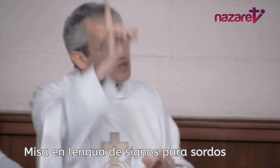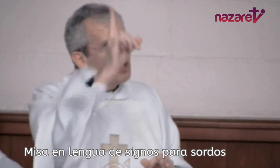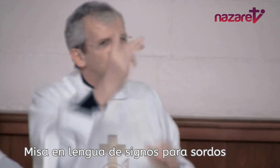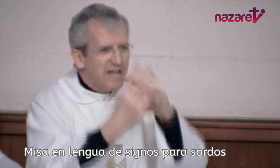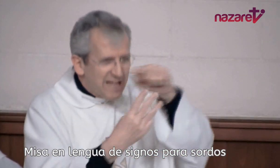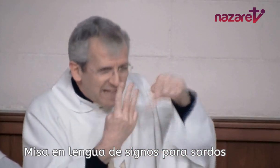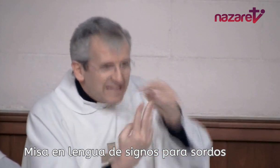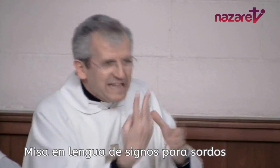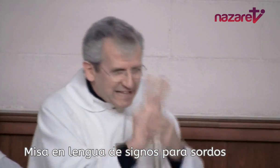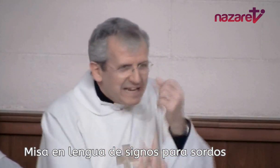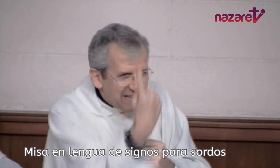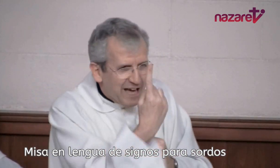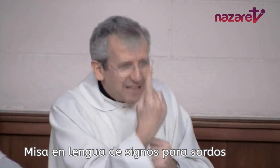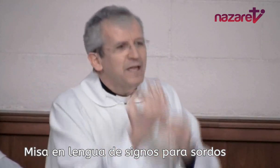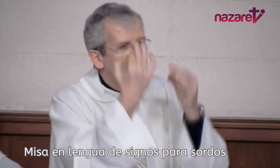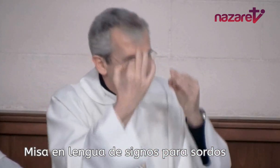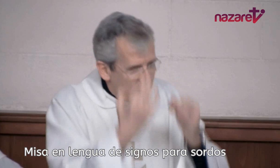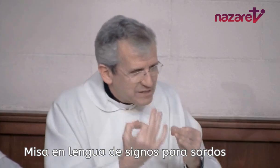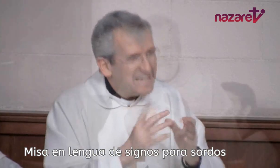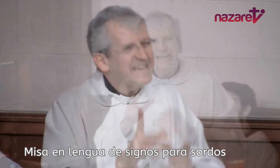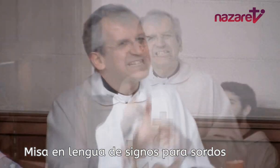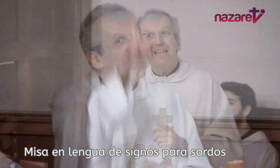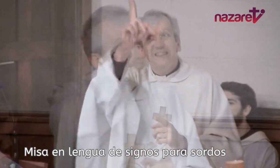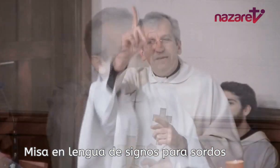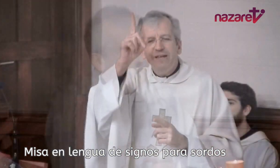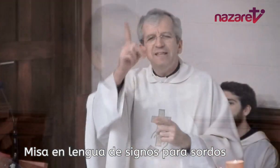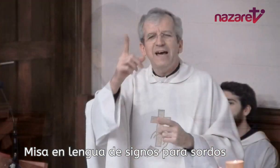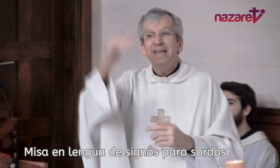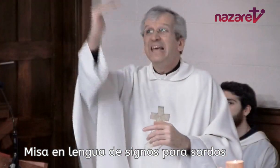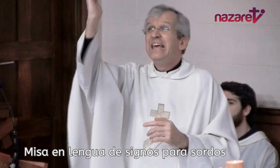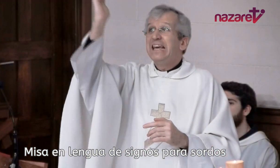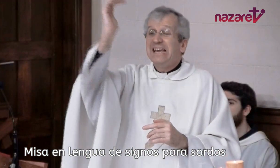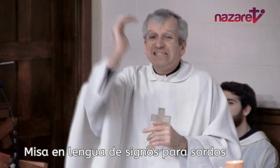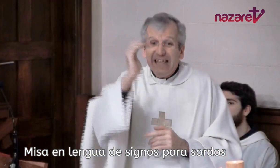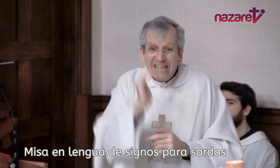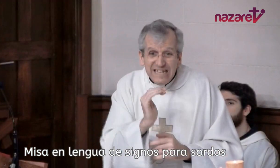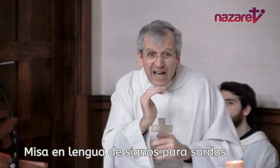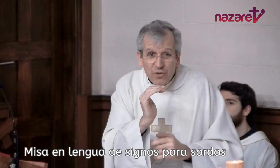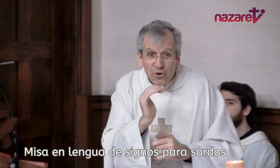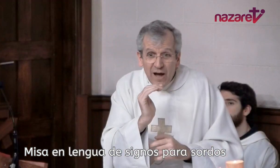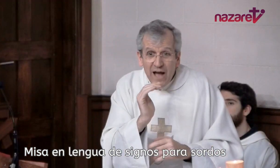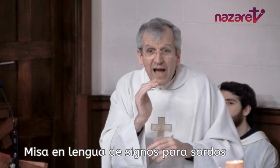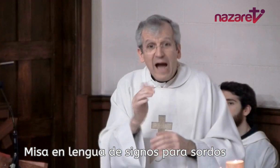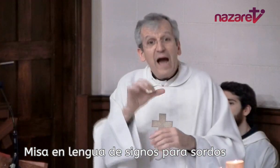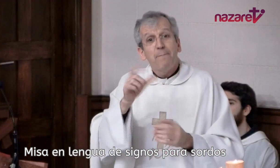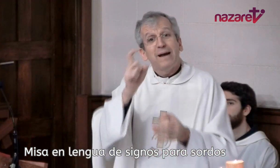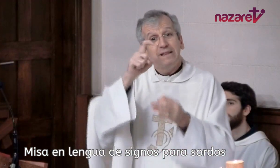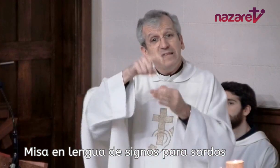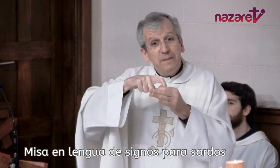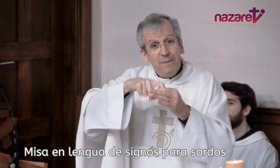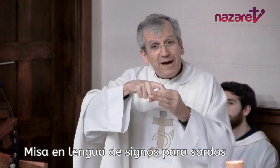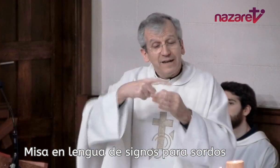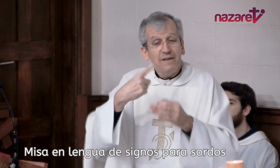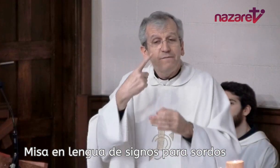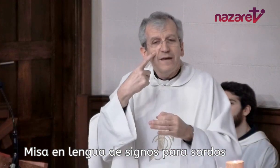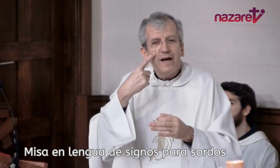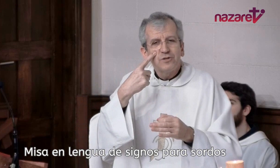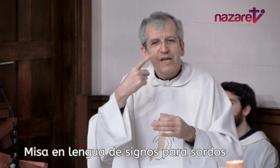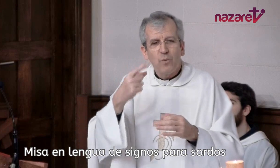Dios, Trinidad, pero es esa divinidad que se ha dignado a participar, fijaros que